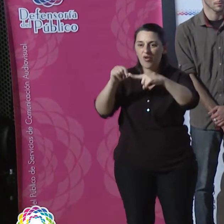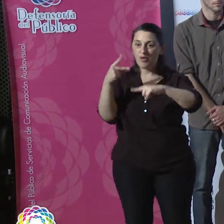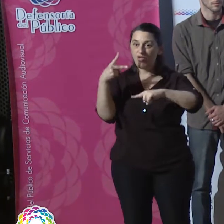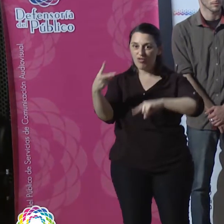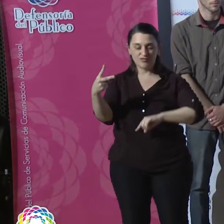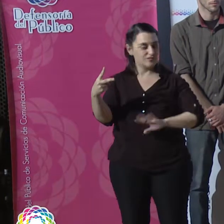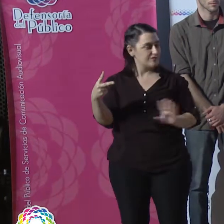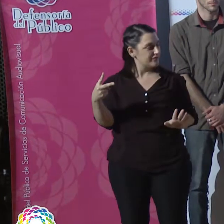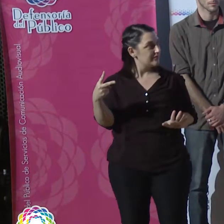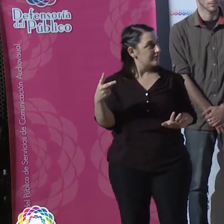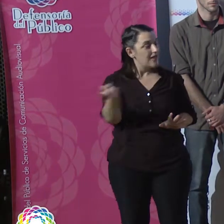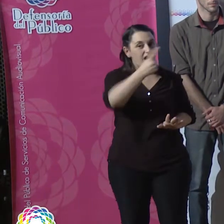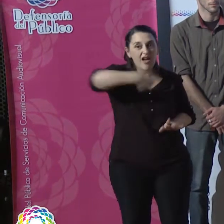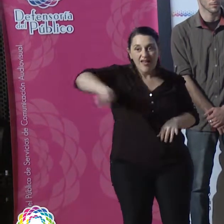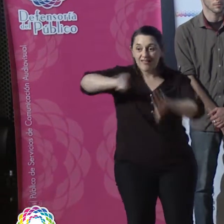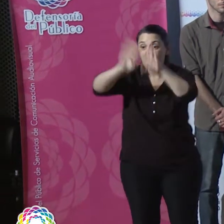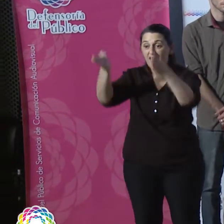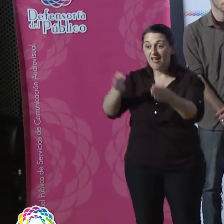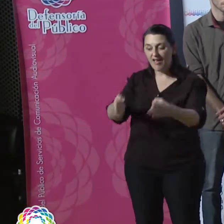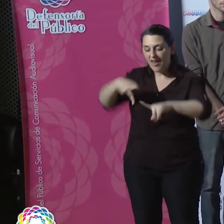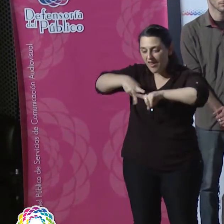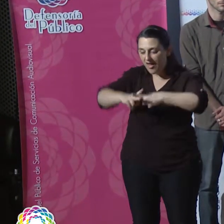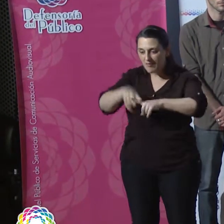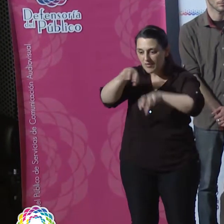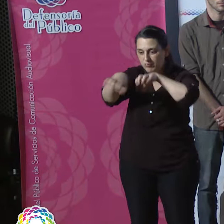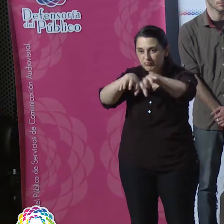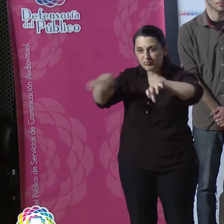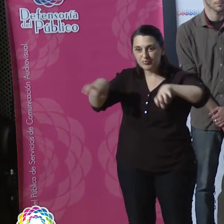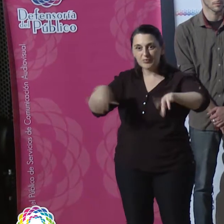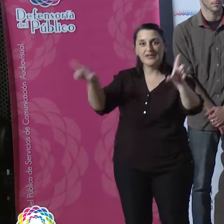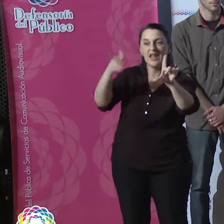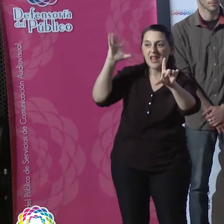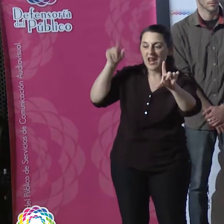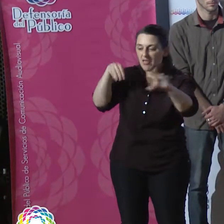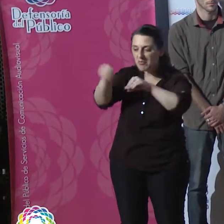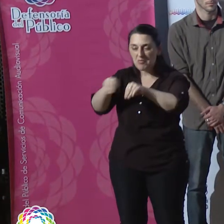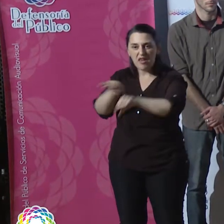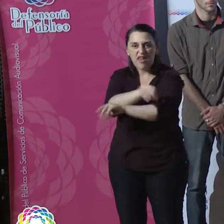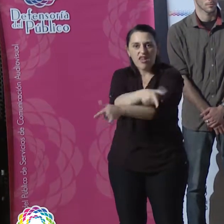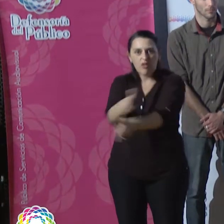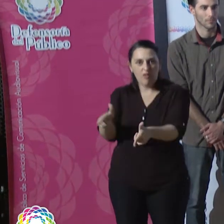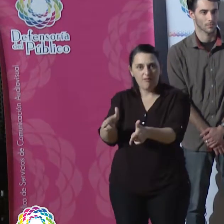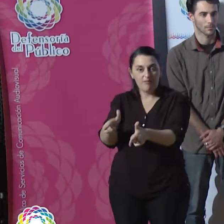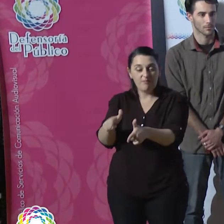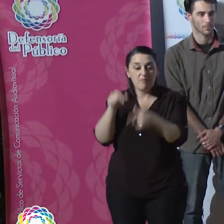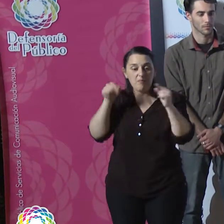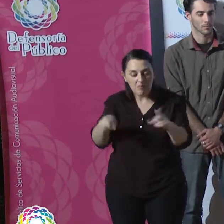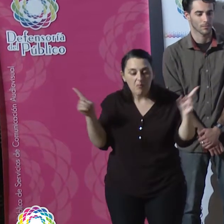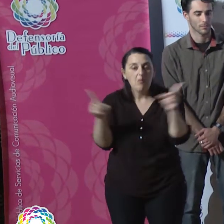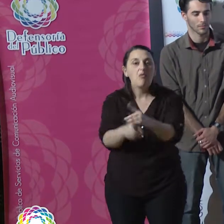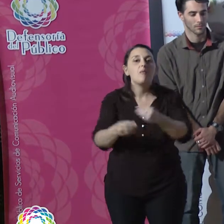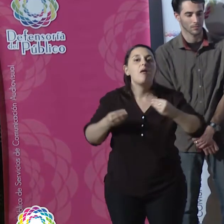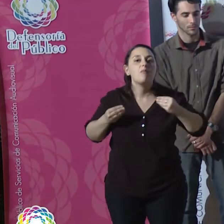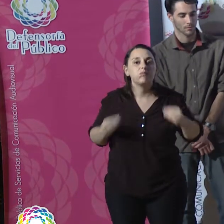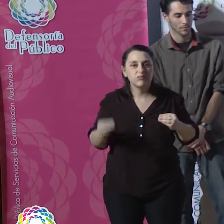no cuentan con las herramientas tecnológicas necesarias para tener un laboratorio de medios o una simple radio esta problemática se traduce en el